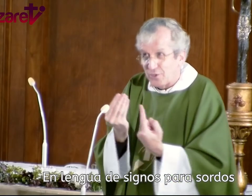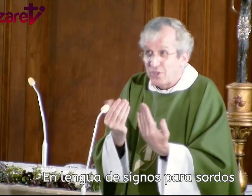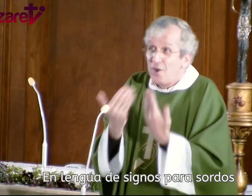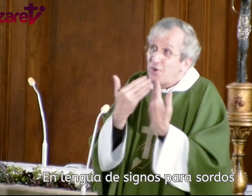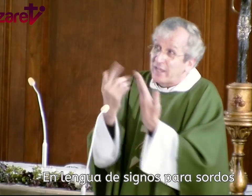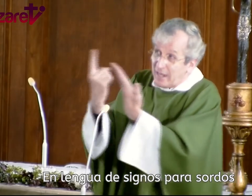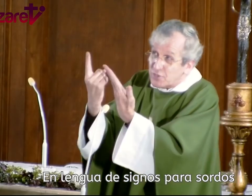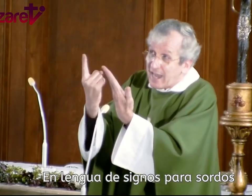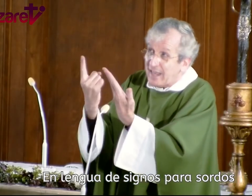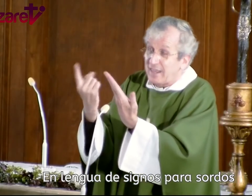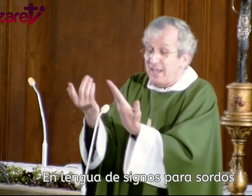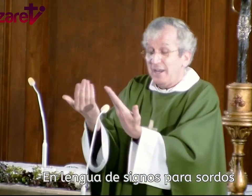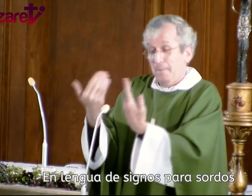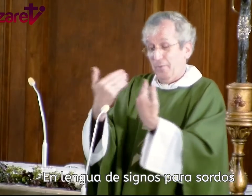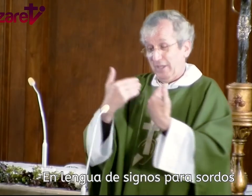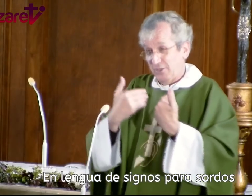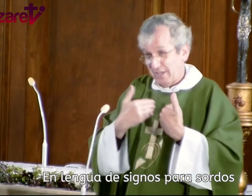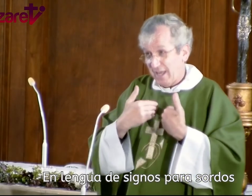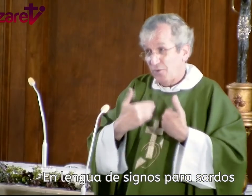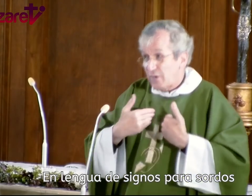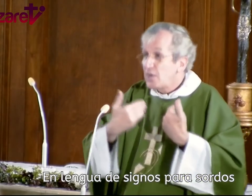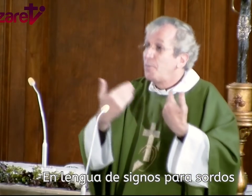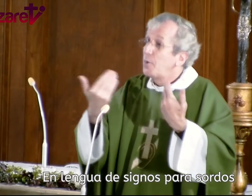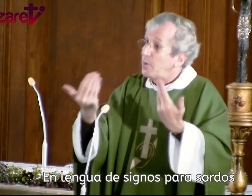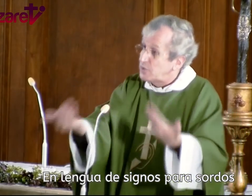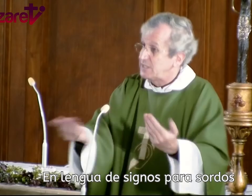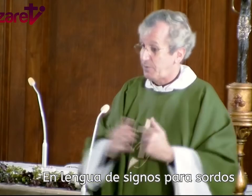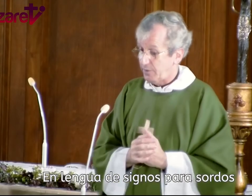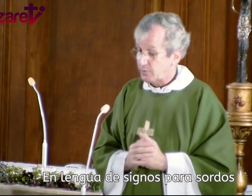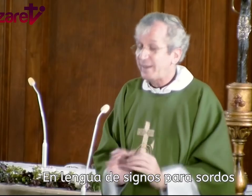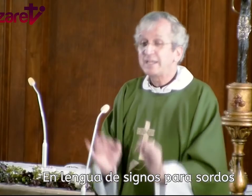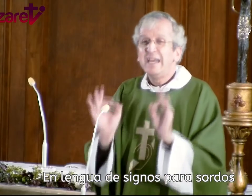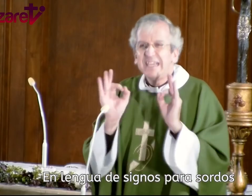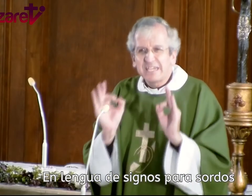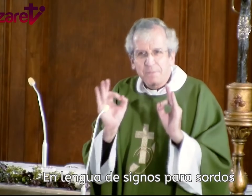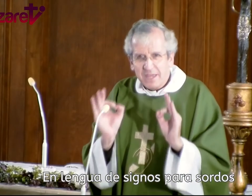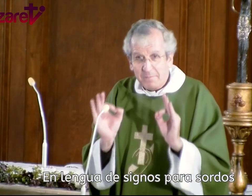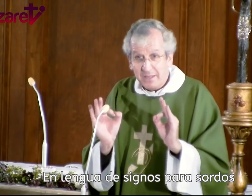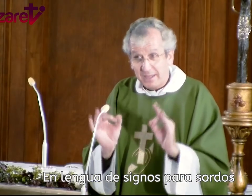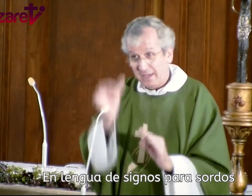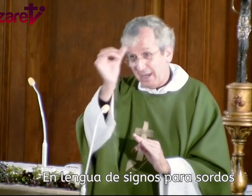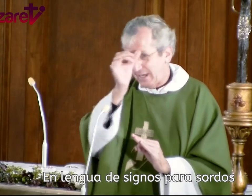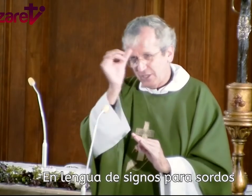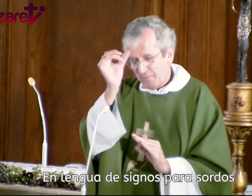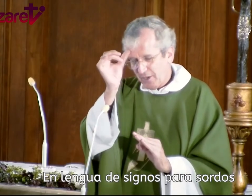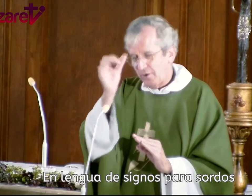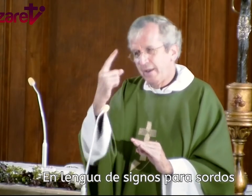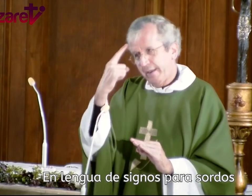Lo que tenemos Que agradecer Porque se nos ha dado Y como lo ponemos Al servicio De los demás Y especialmente En este domingo Que